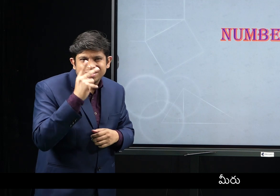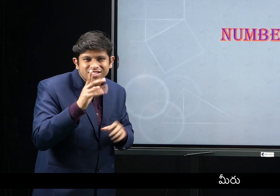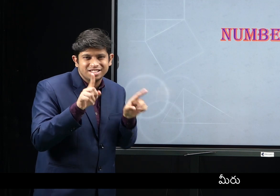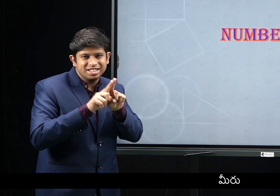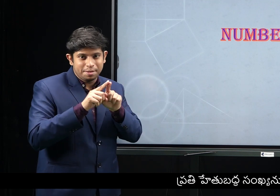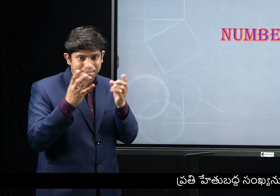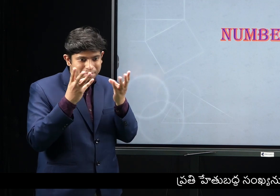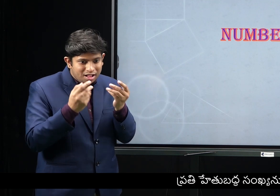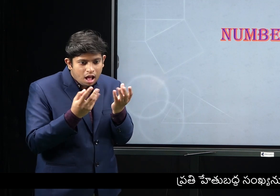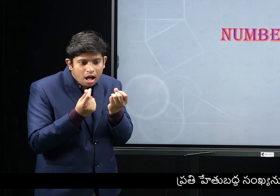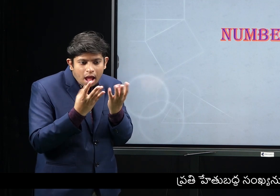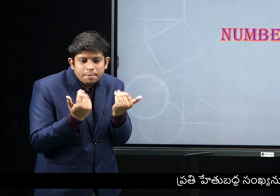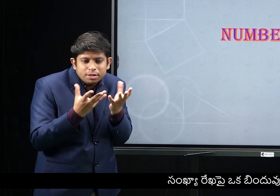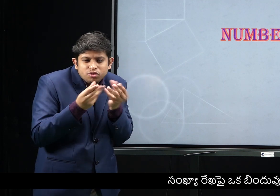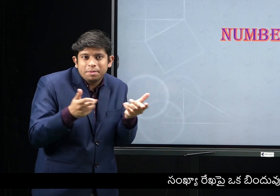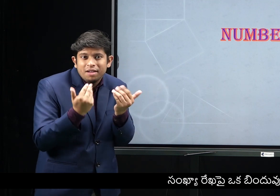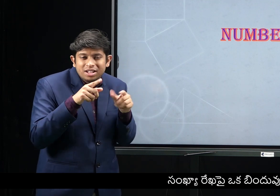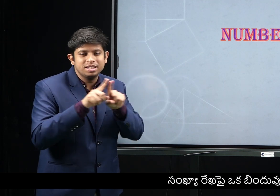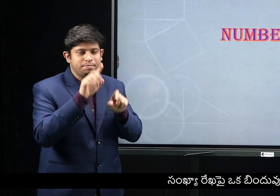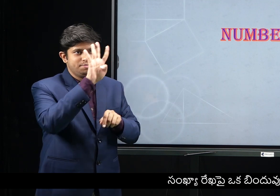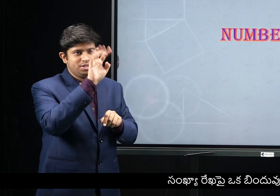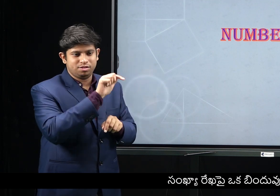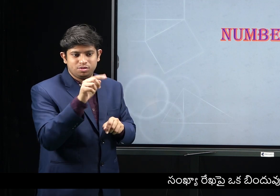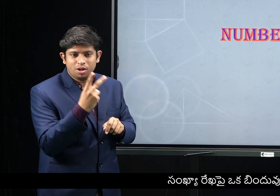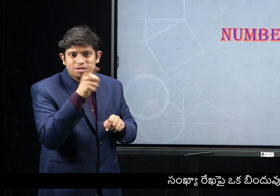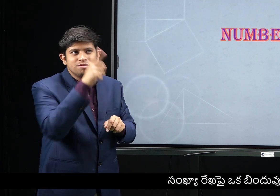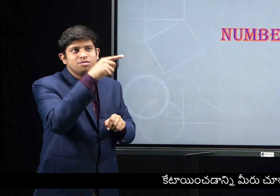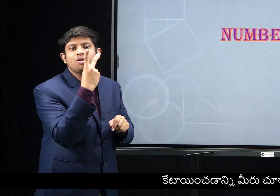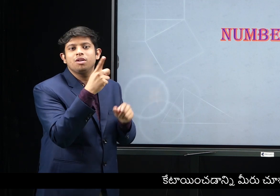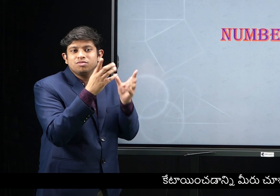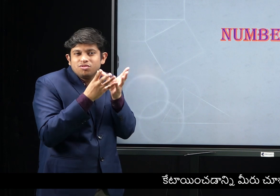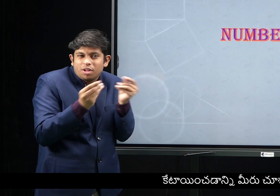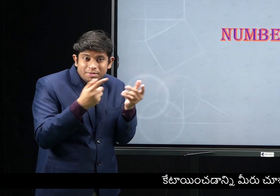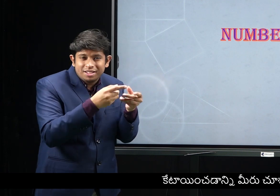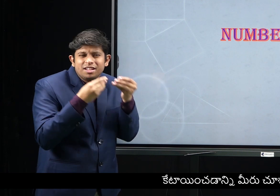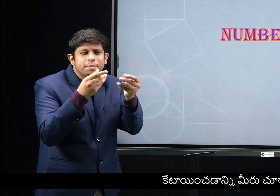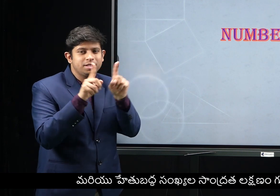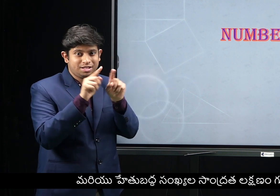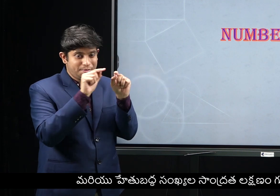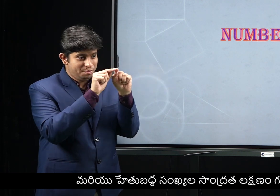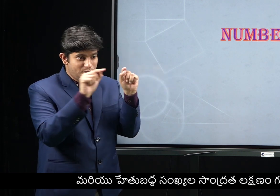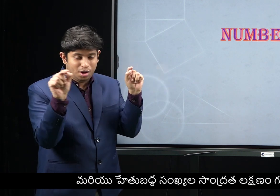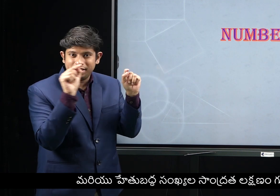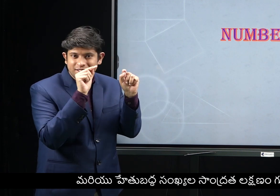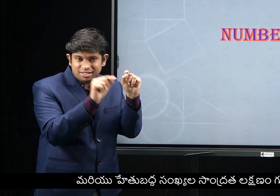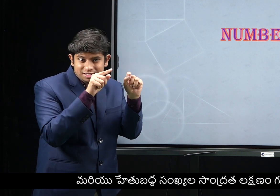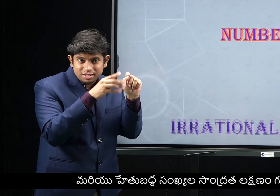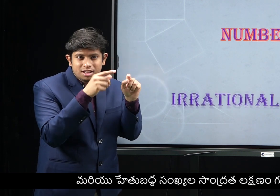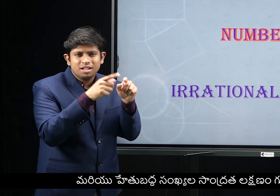మీరు ప్రతి హేతుబద్ధ సంఖ్యను సంఖ్యారేఖపై ఒక బిందువుకు కేటాయించడాన్ని మీరు చూశారు. హేతుబద్ధ సంఖ్యల